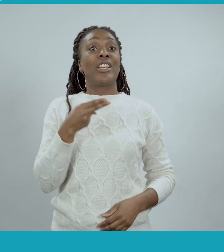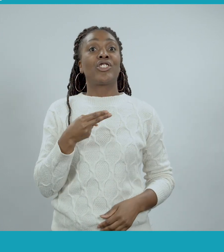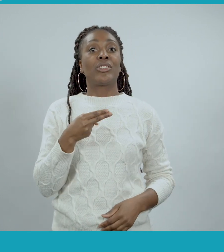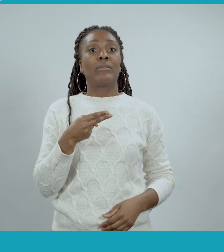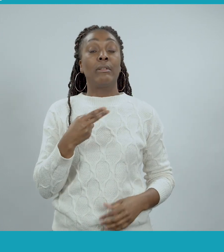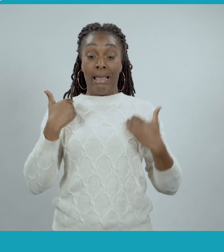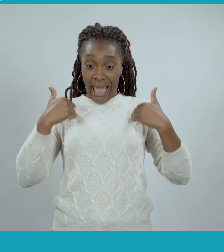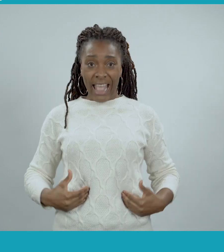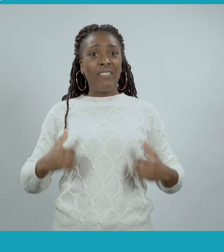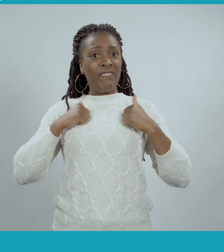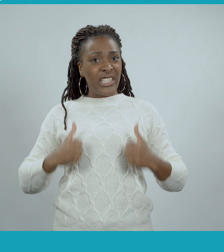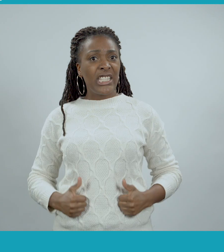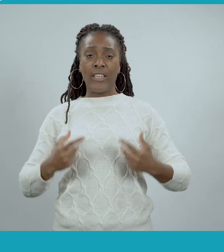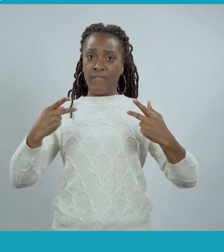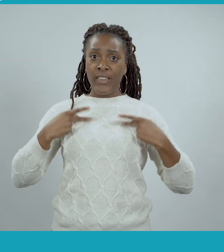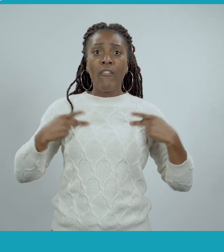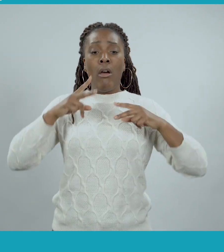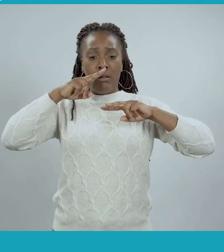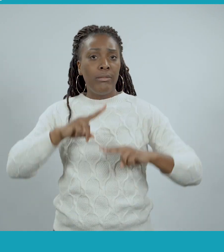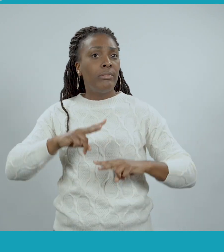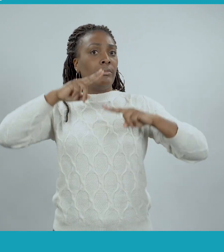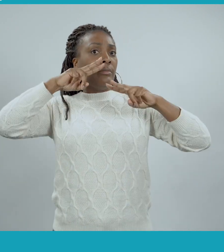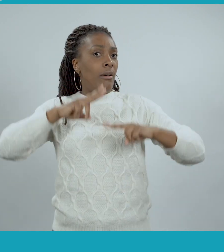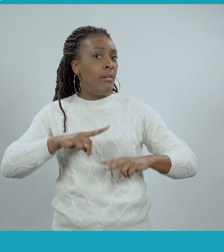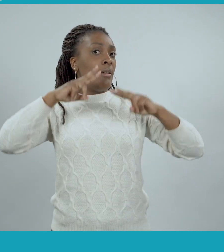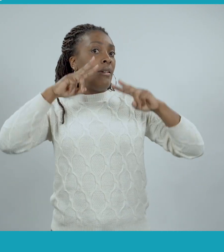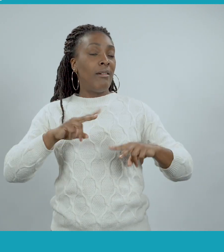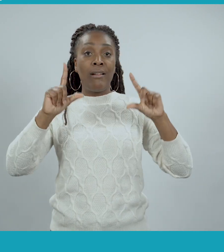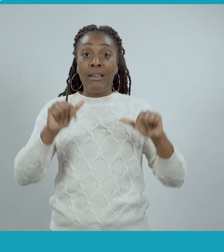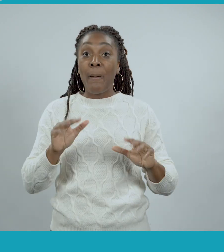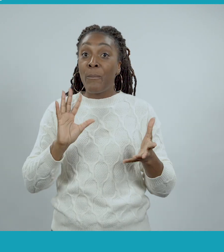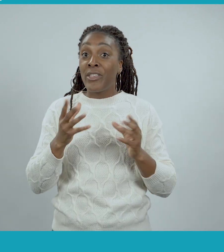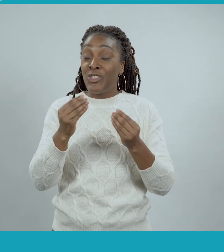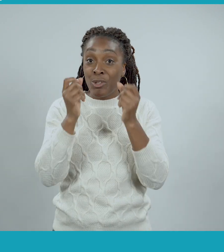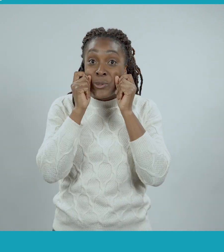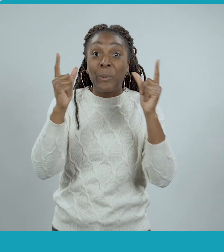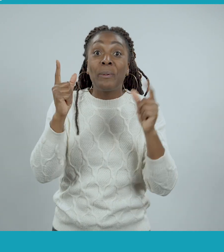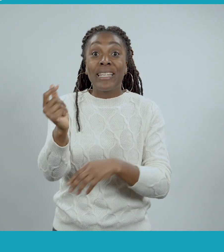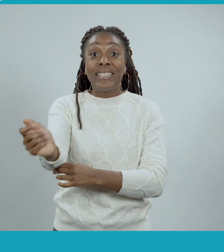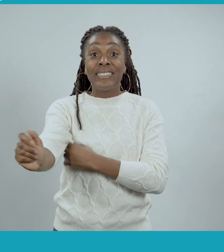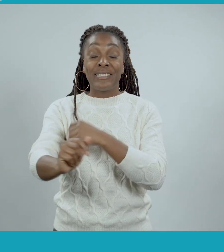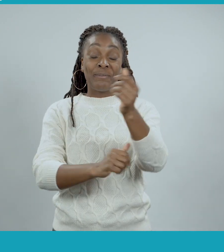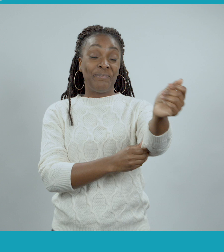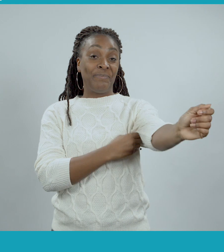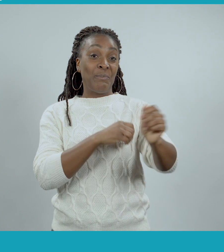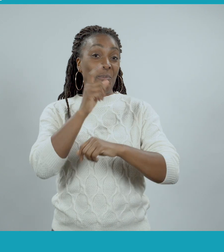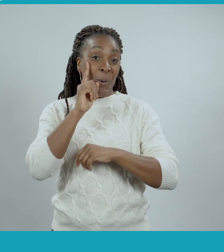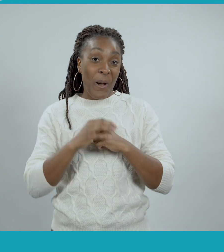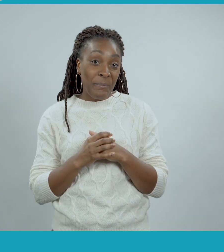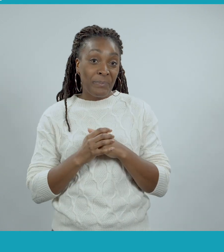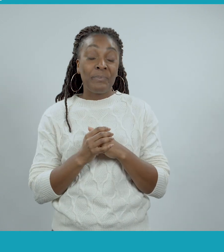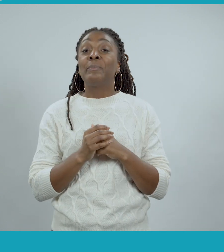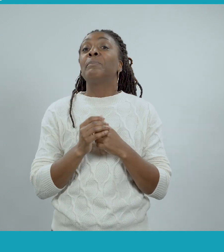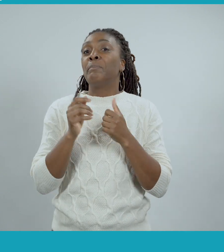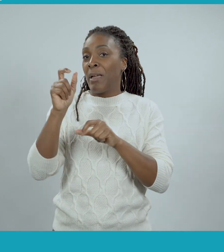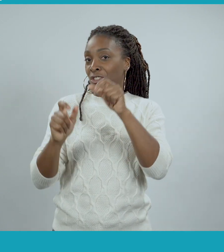une nefesh. Un être physique, vivant et qui respire. Ça peut surprendre car, pour la plupart